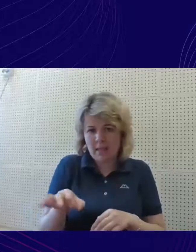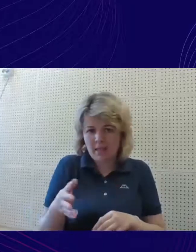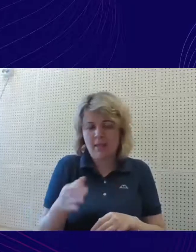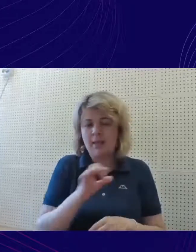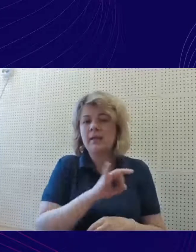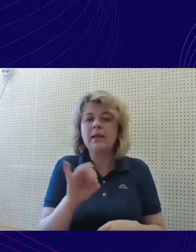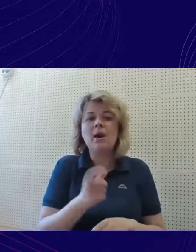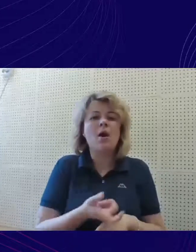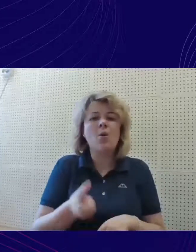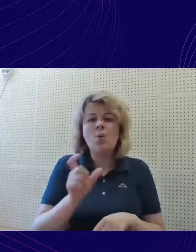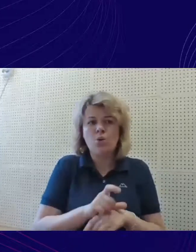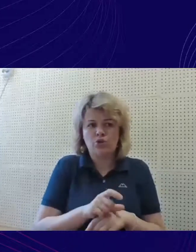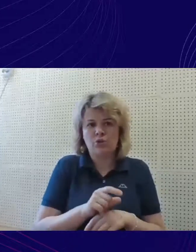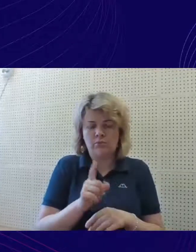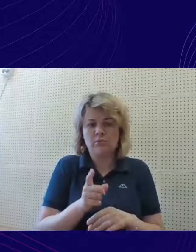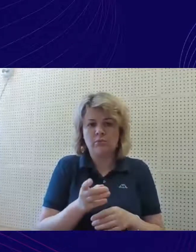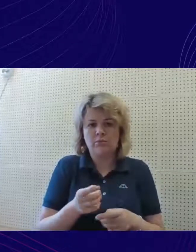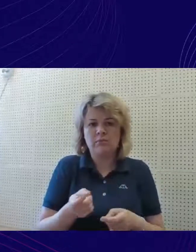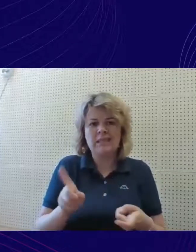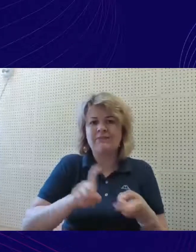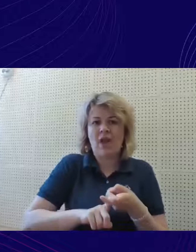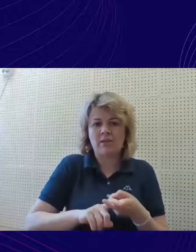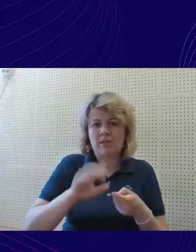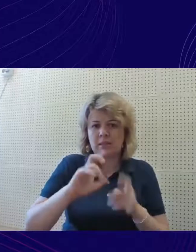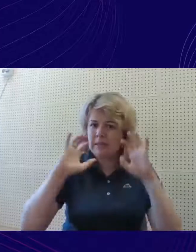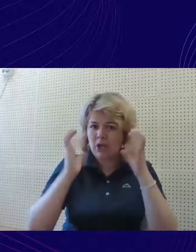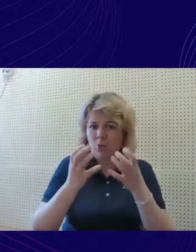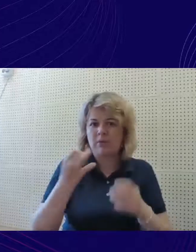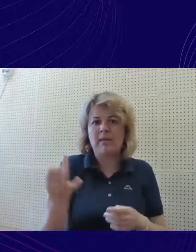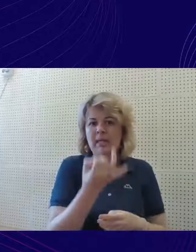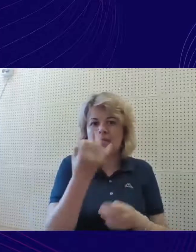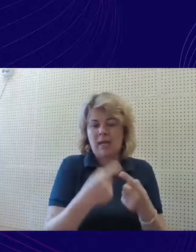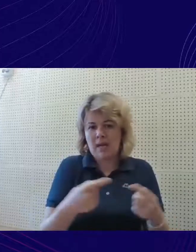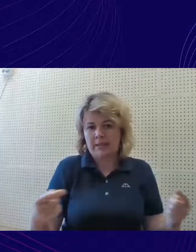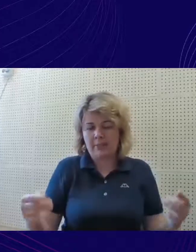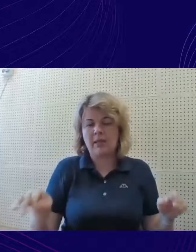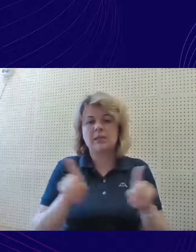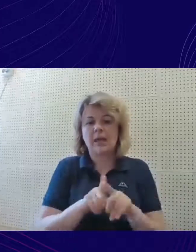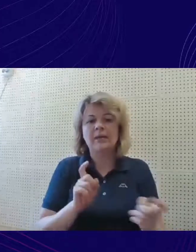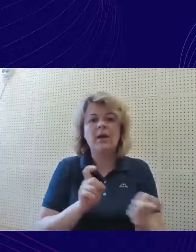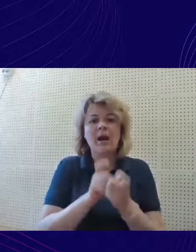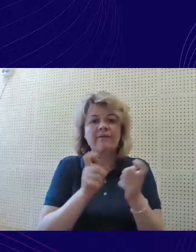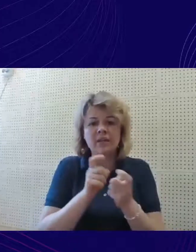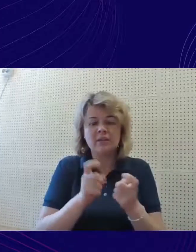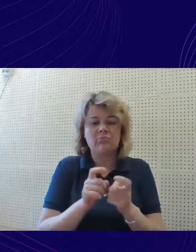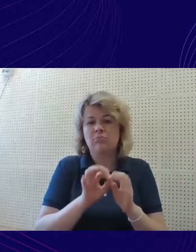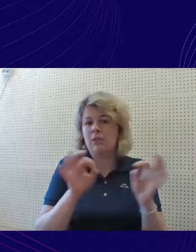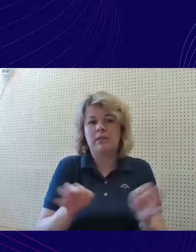очень затрагивать серьезные интересы, и с таким конфликтом никогда нет